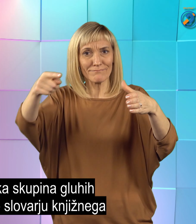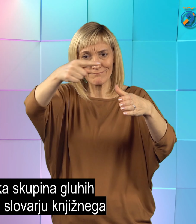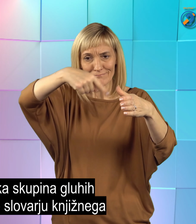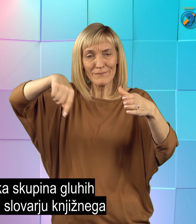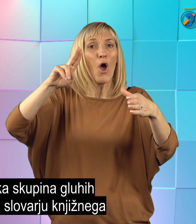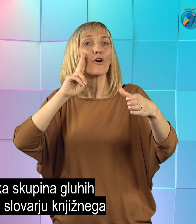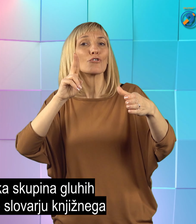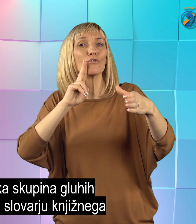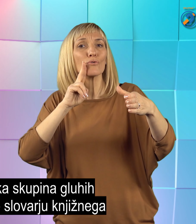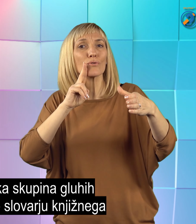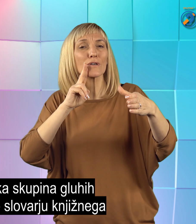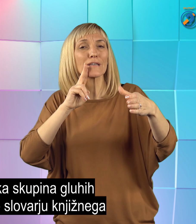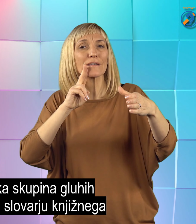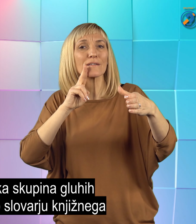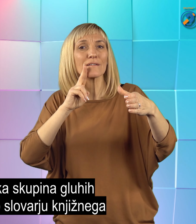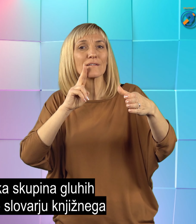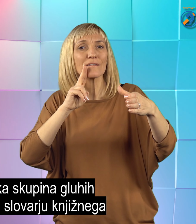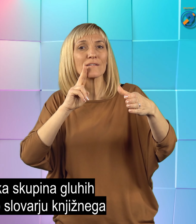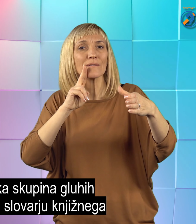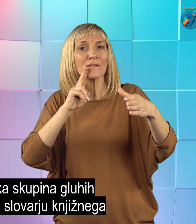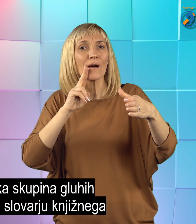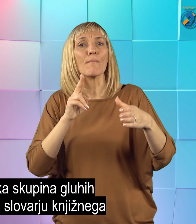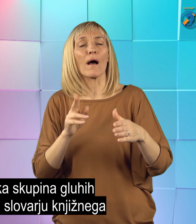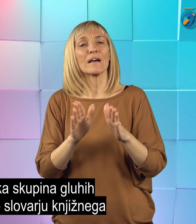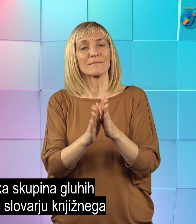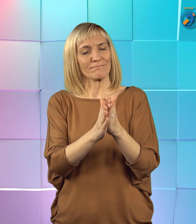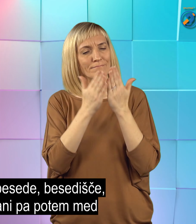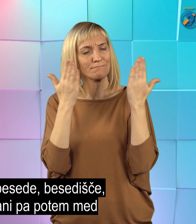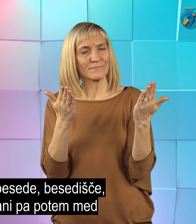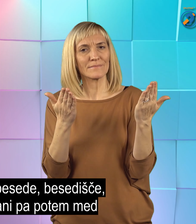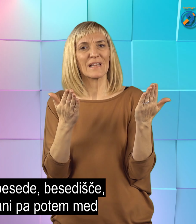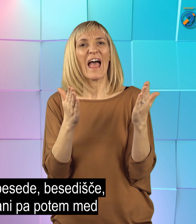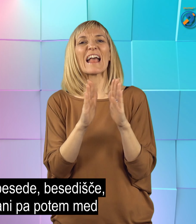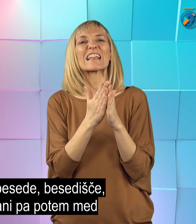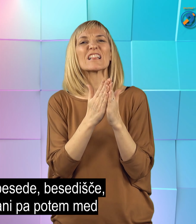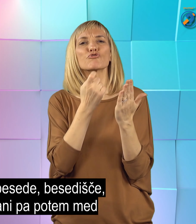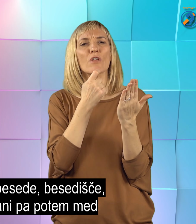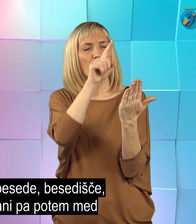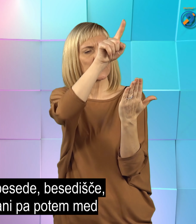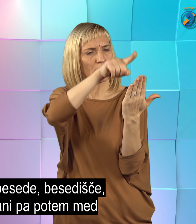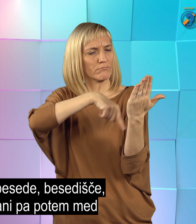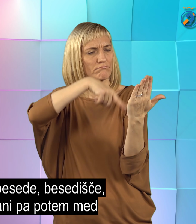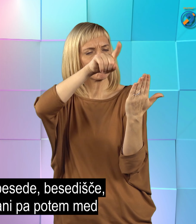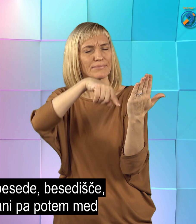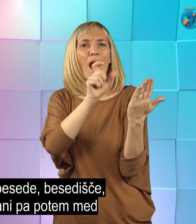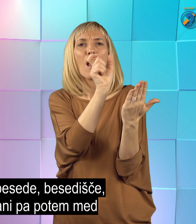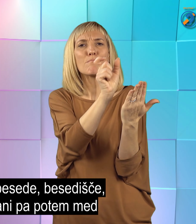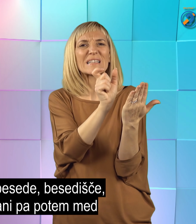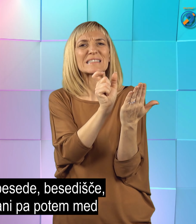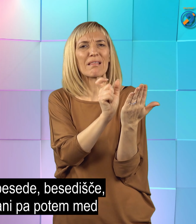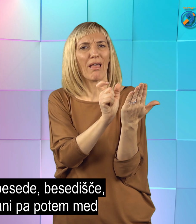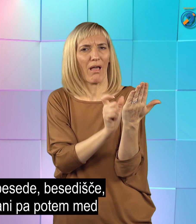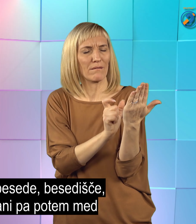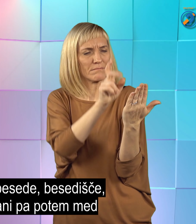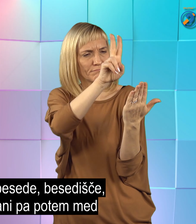gluhih, torej z eno roko ob slovarju knjižnega jezika, torej gledajo besede, besedišče, po